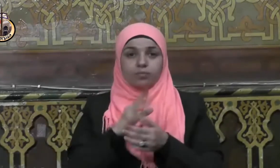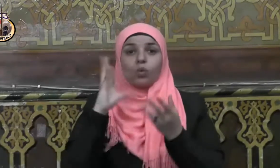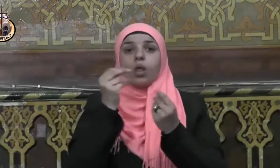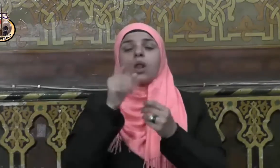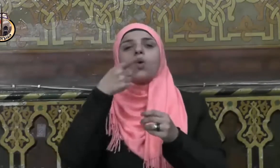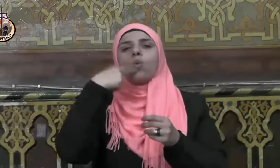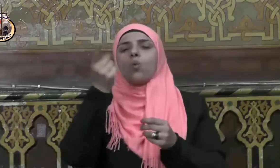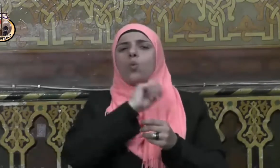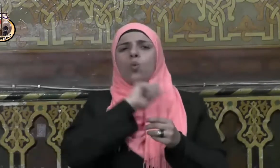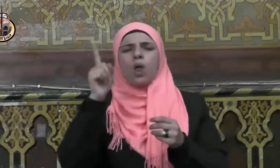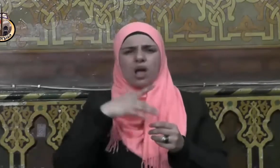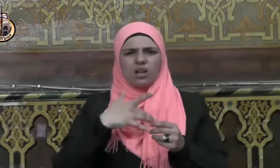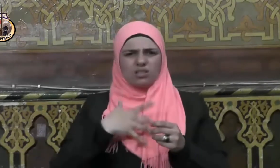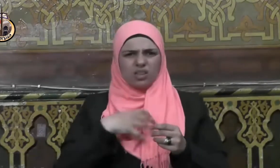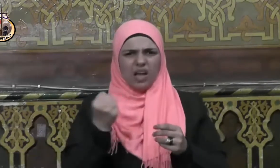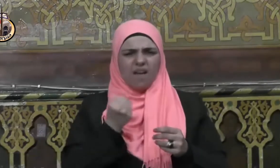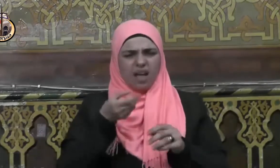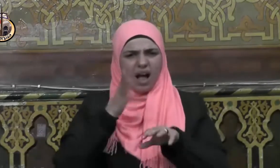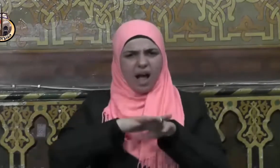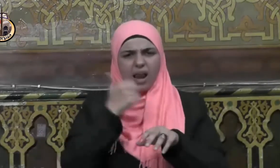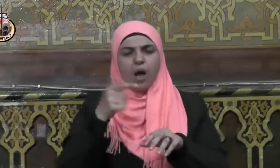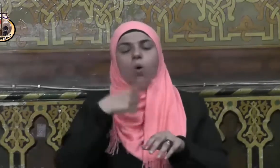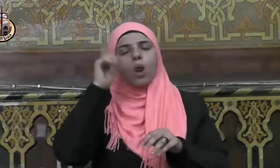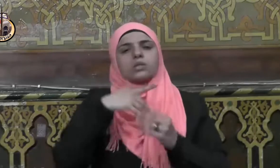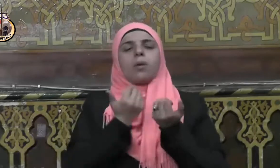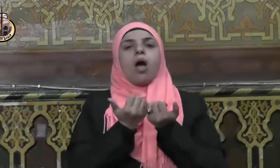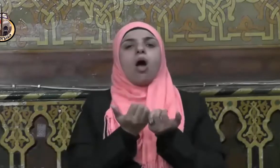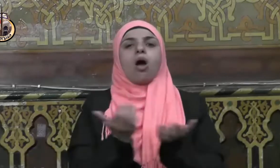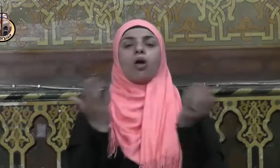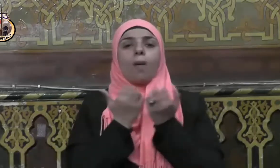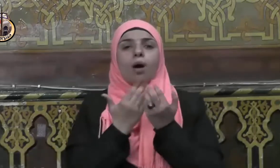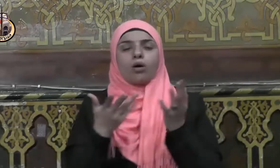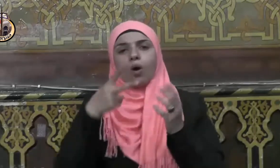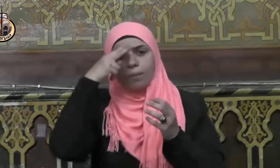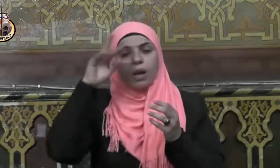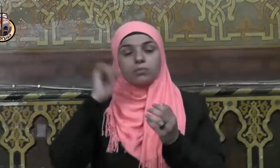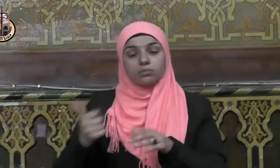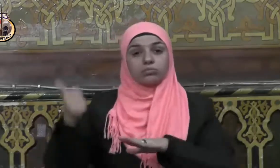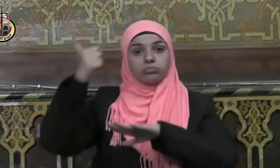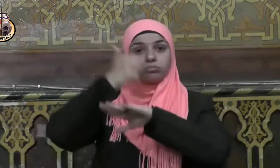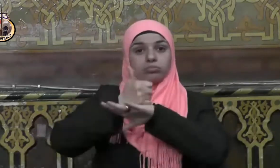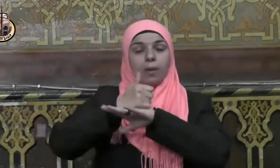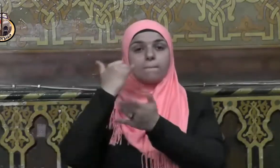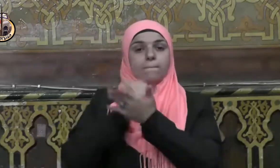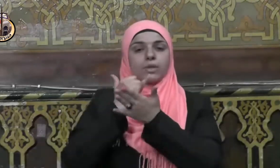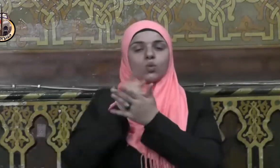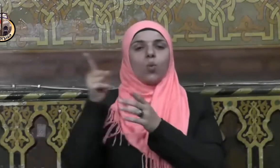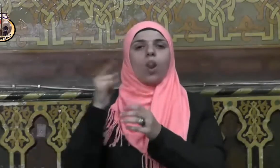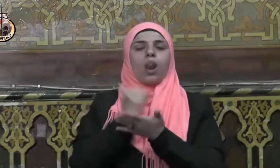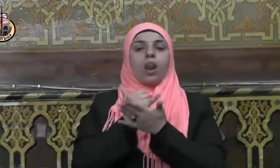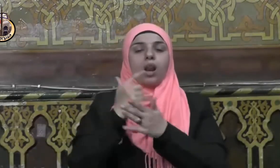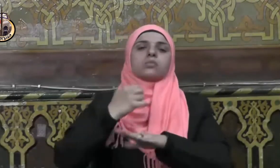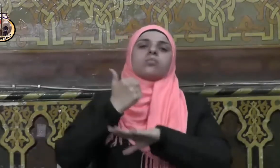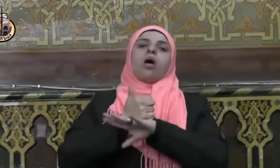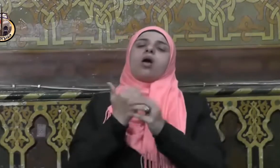الجافي عنه، وإكرام ذي السلطان المقسط. وجعل